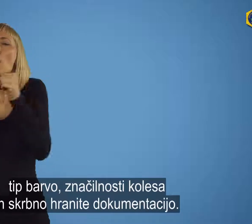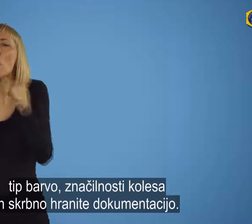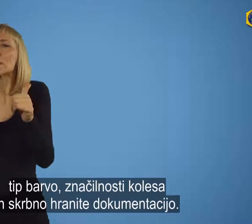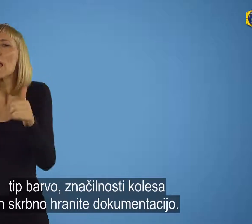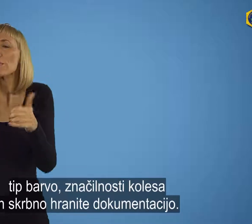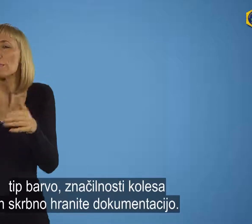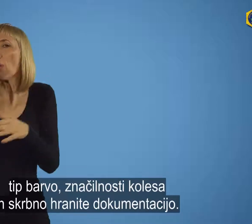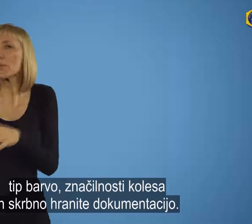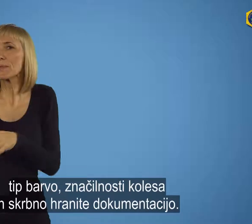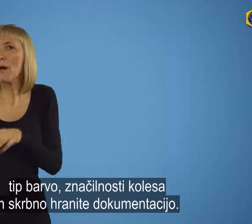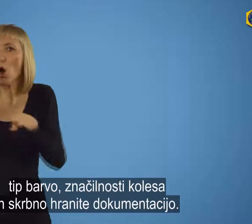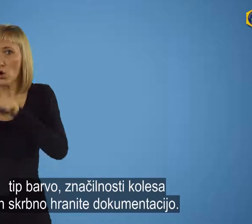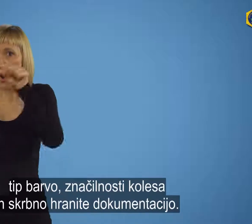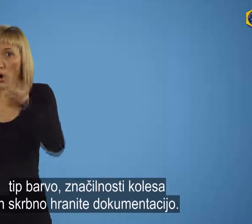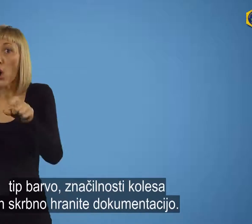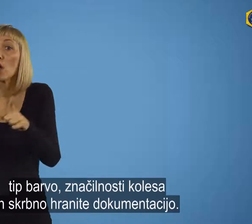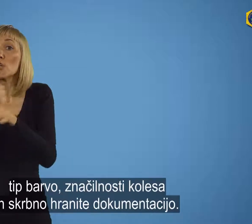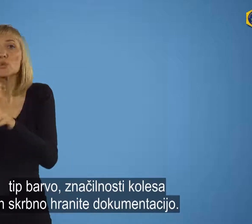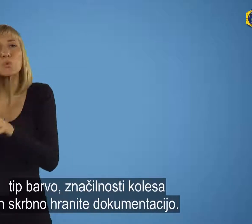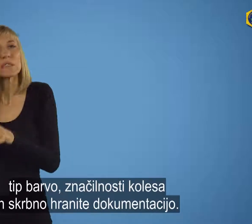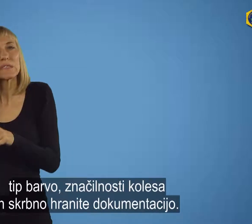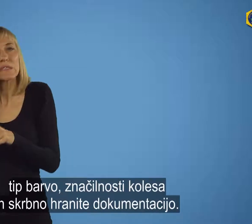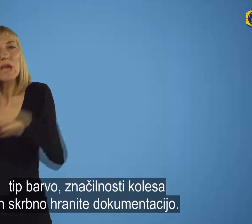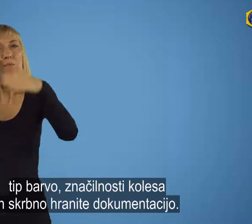kolesa in skrbno hranite dokumentacijo.